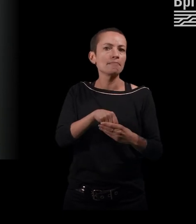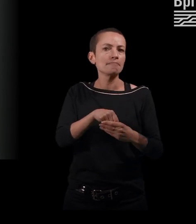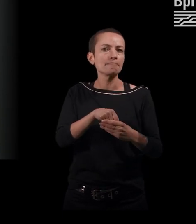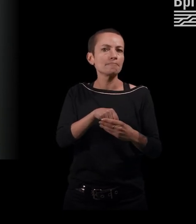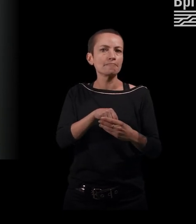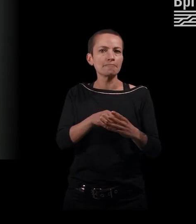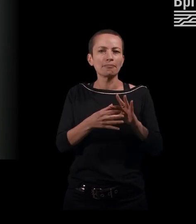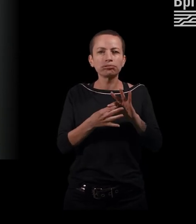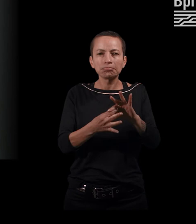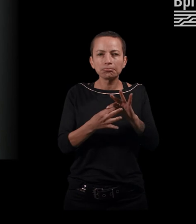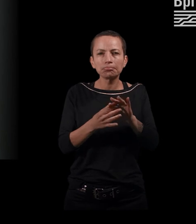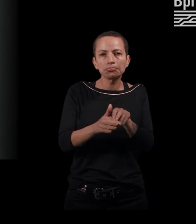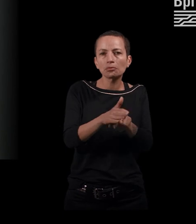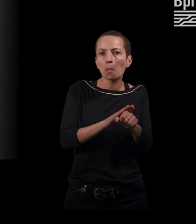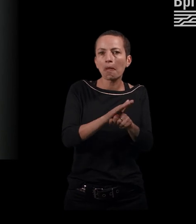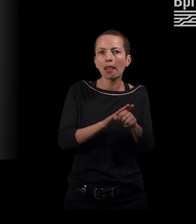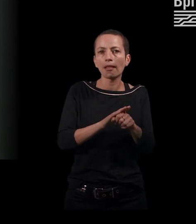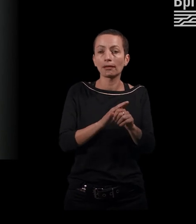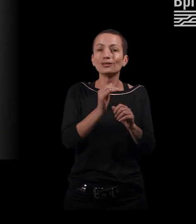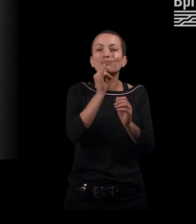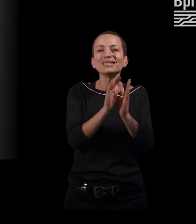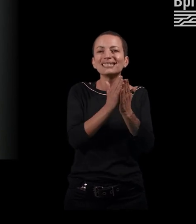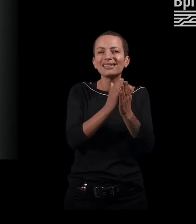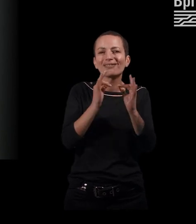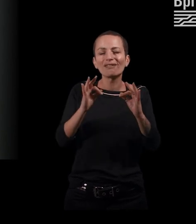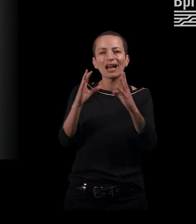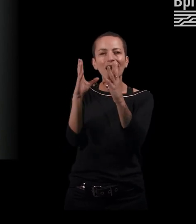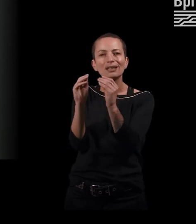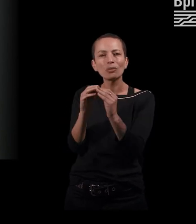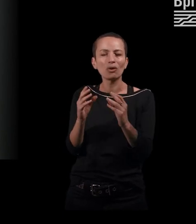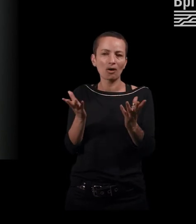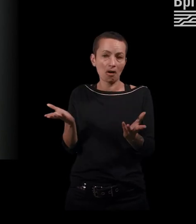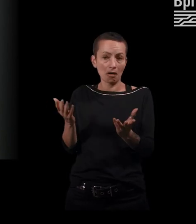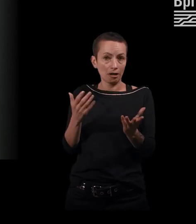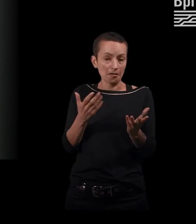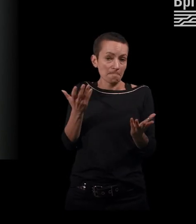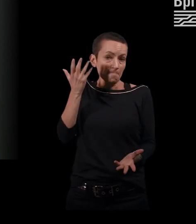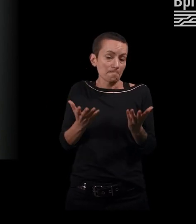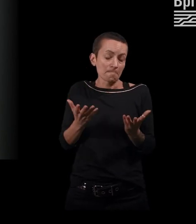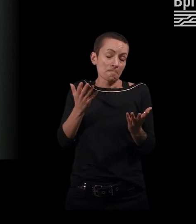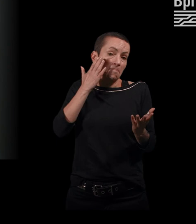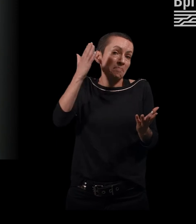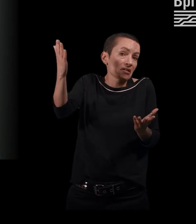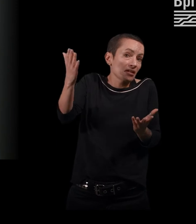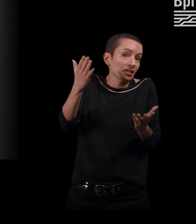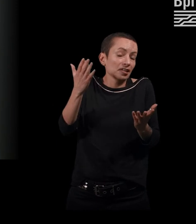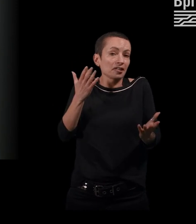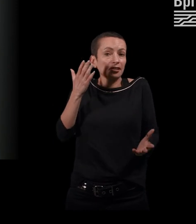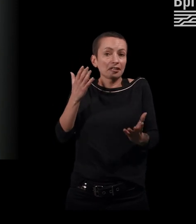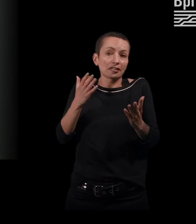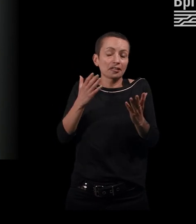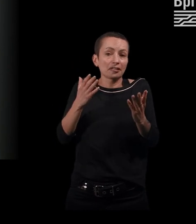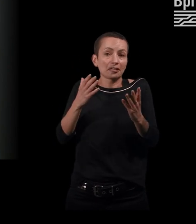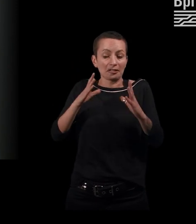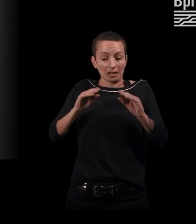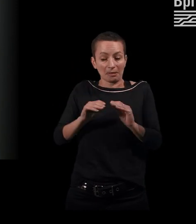totalement. Ce petit livre sur Beyrouth, Octobre Liban, je ne sais pas si j'aurais pu l'écrire, en tout cas pas de la même manière, si je n'avais pas été à Beyrouth.